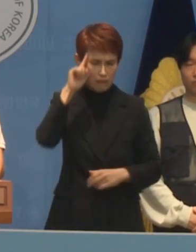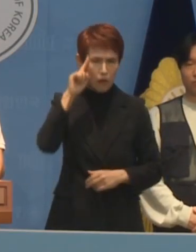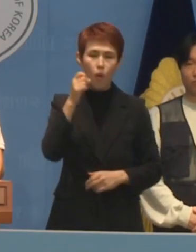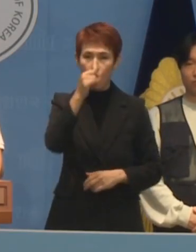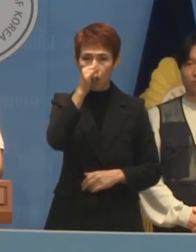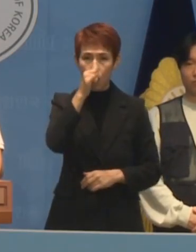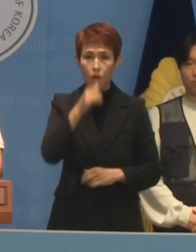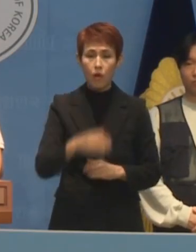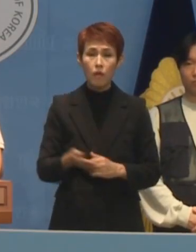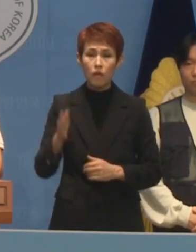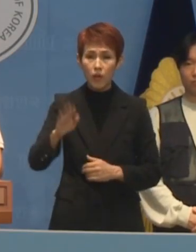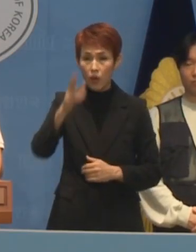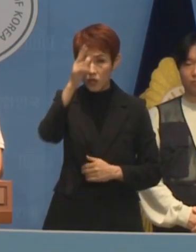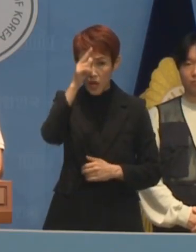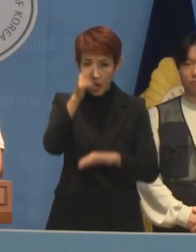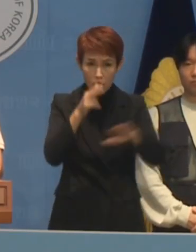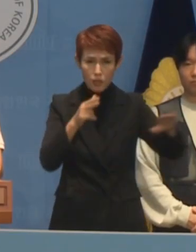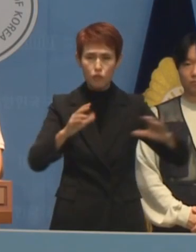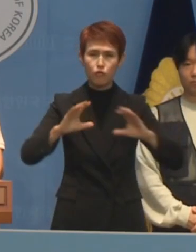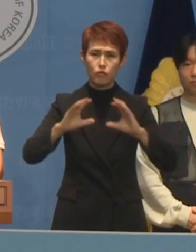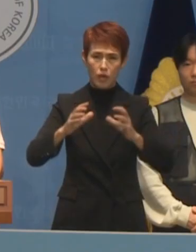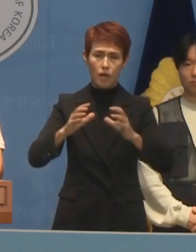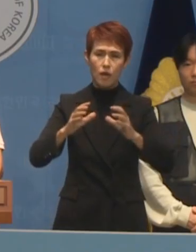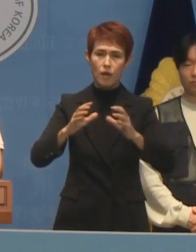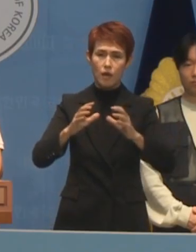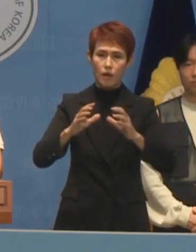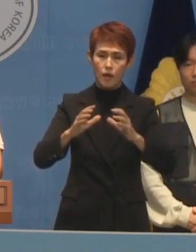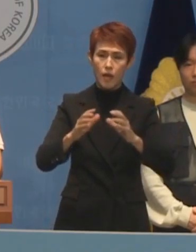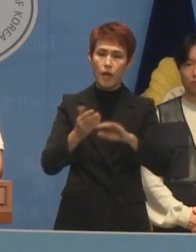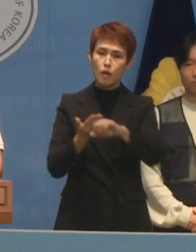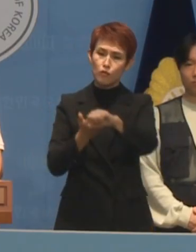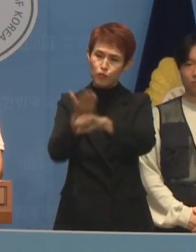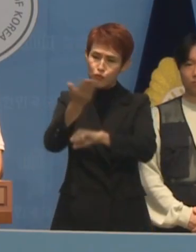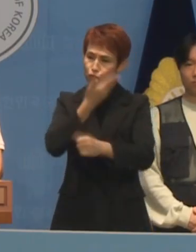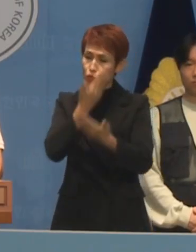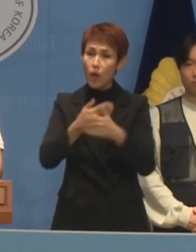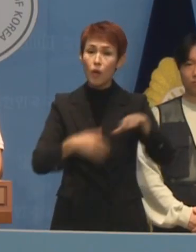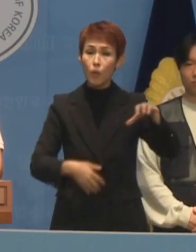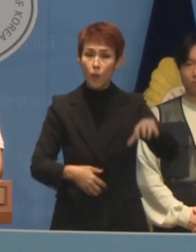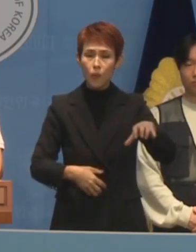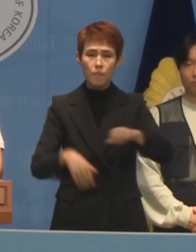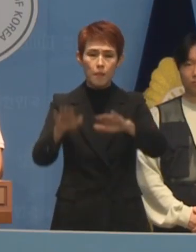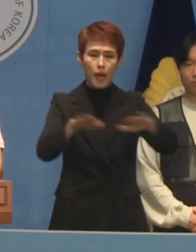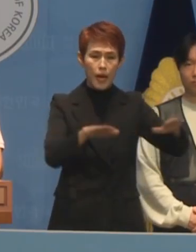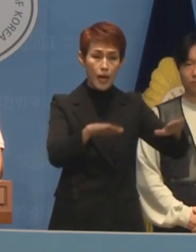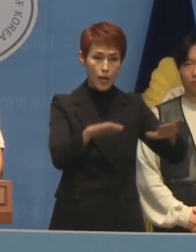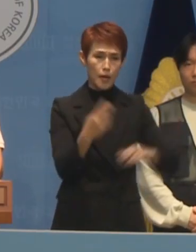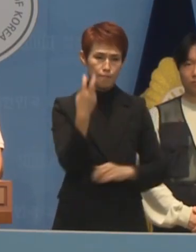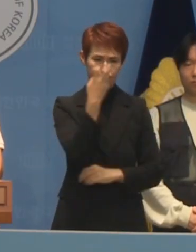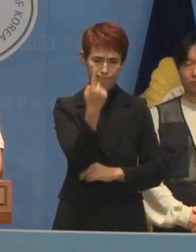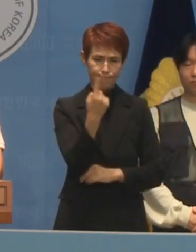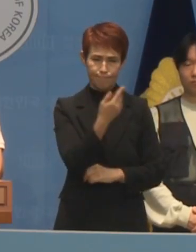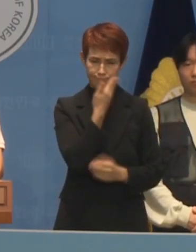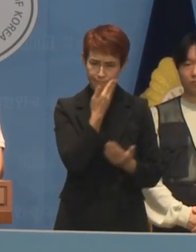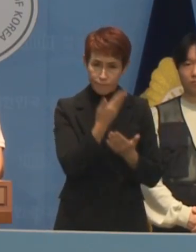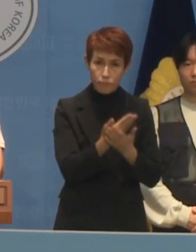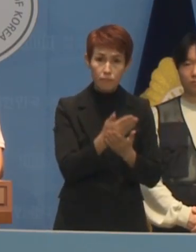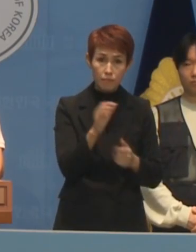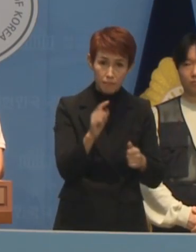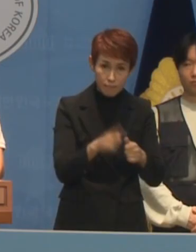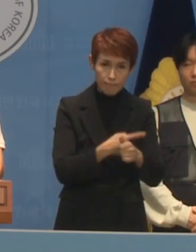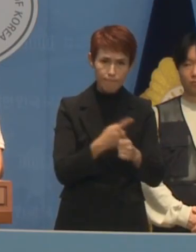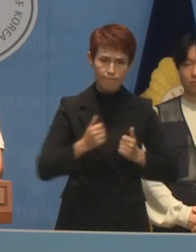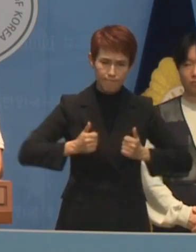청원경찰 근무자들은 국가 수출 중추이자 제2의 국경인 항만 보안에 공백이 발생하지 않게